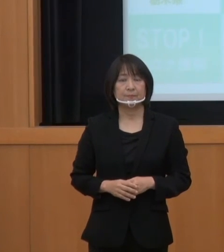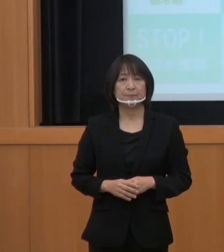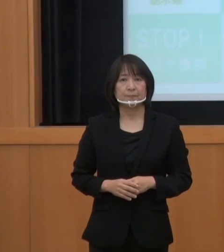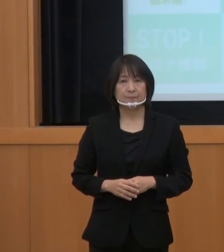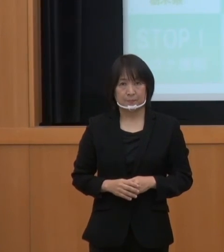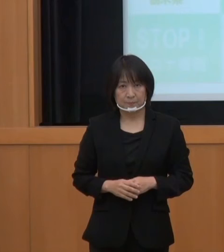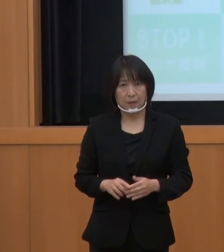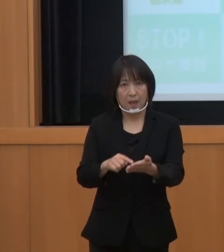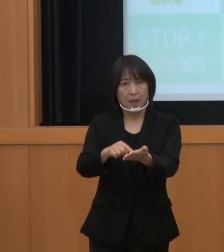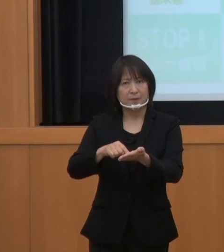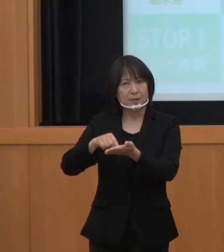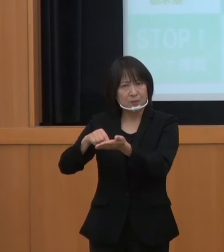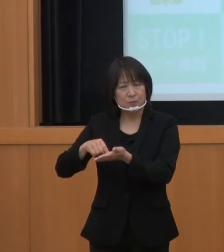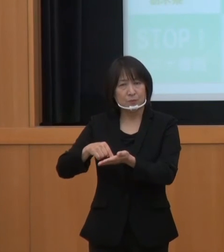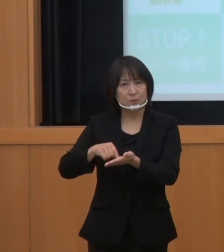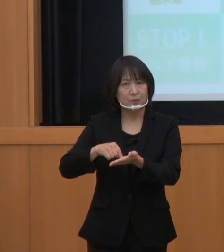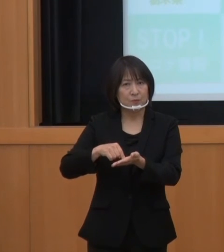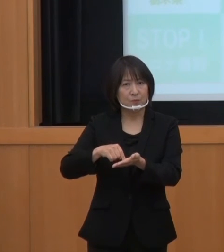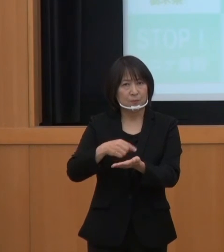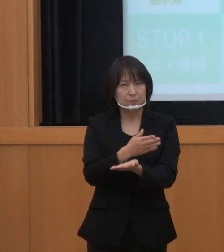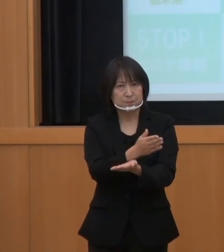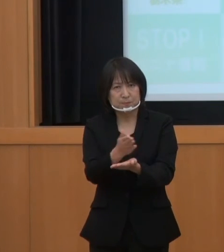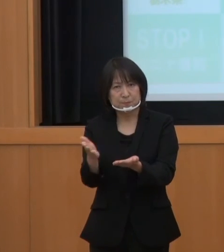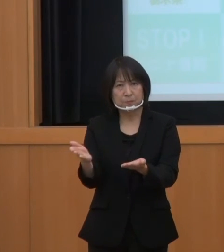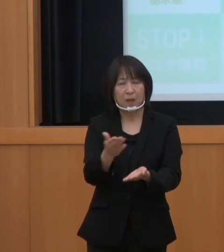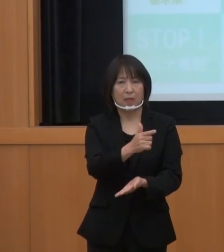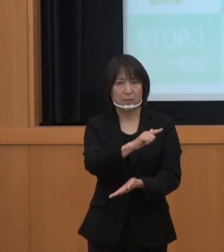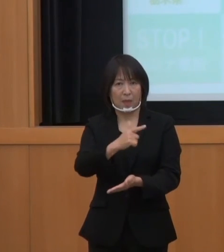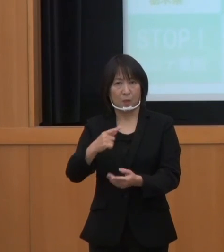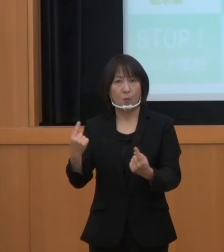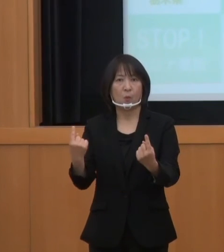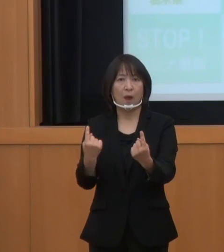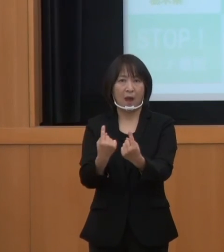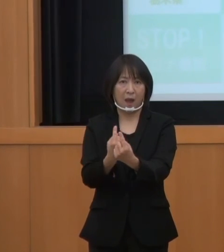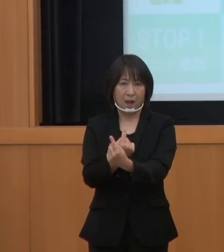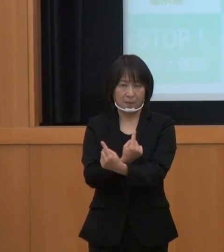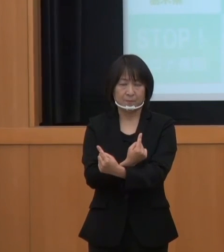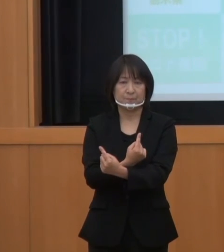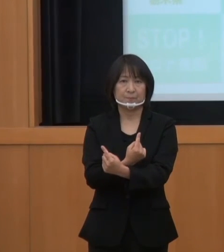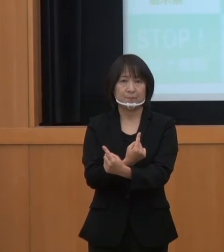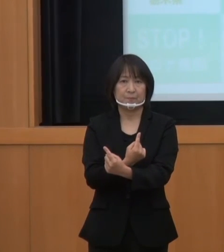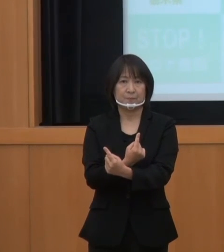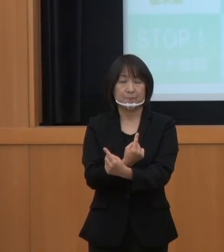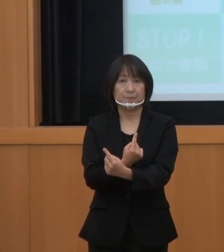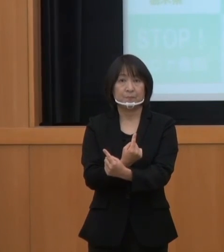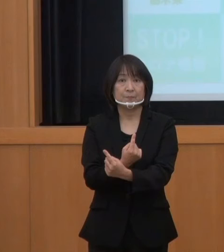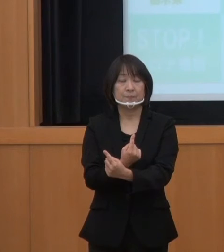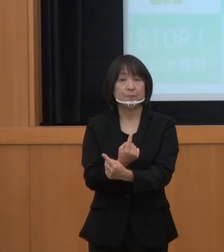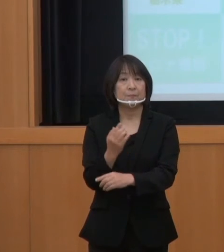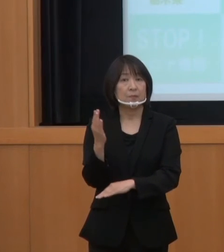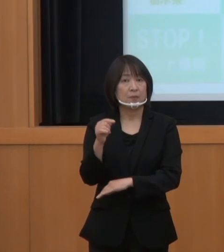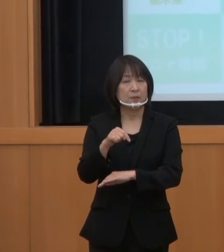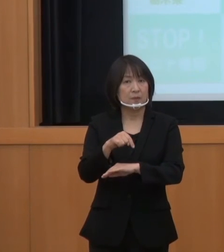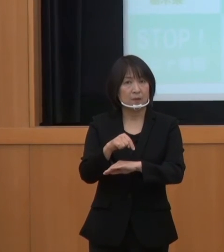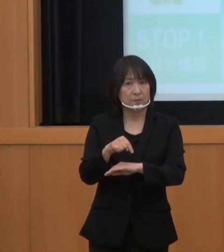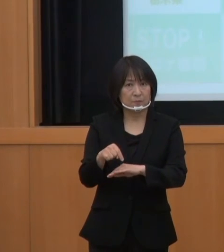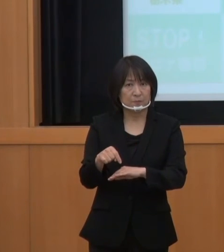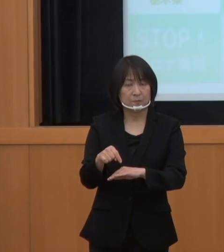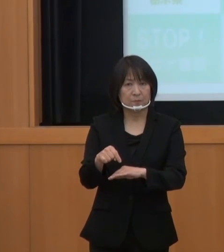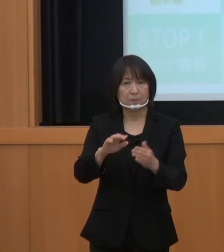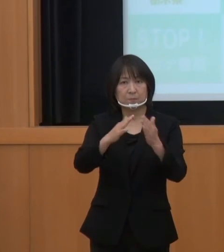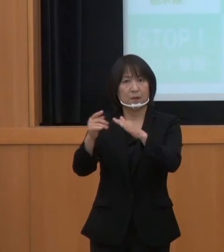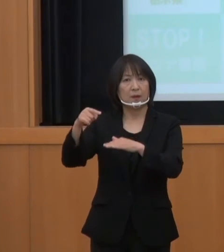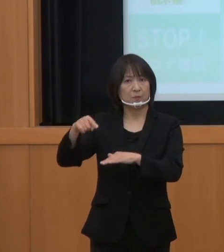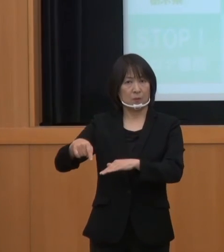ニーズの多様化というものがあって、政策集や街頭演説